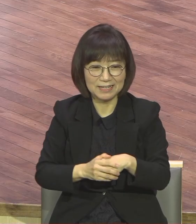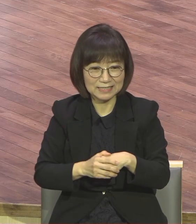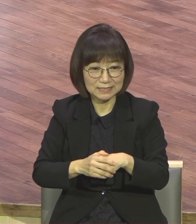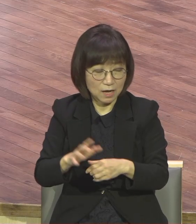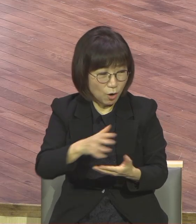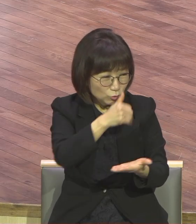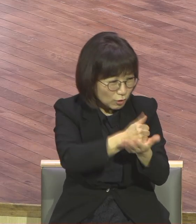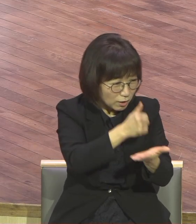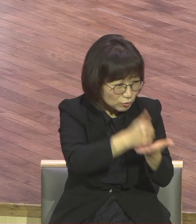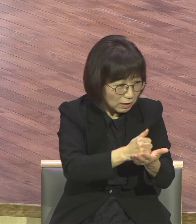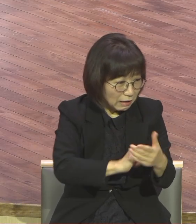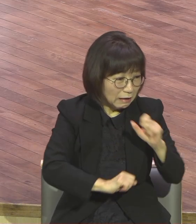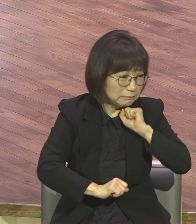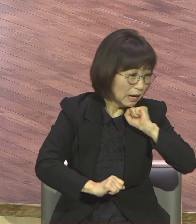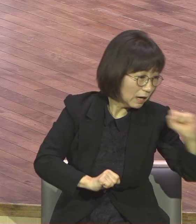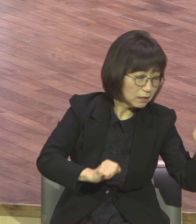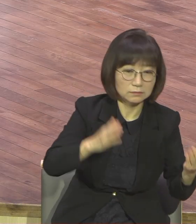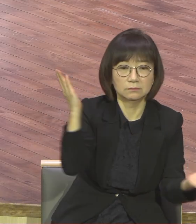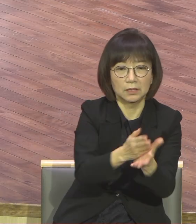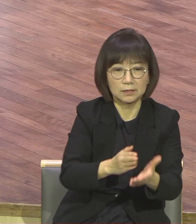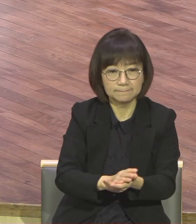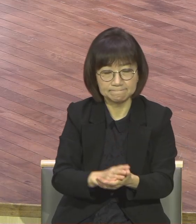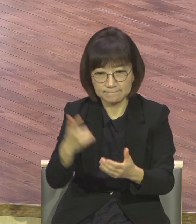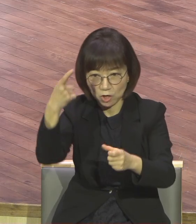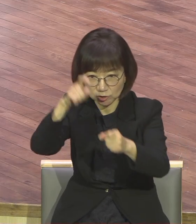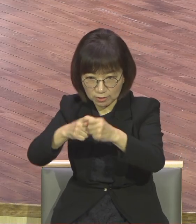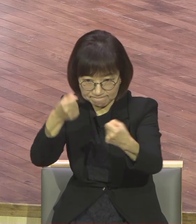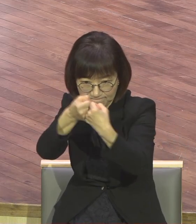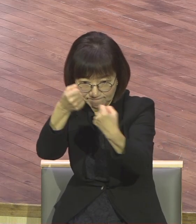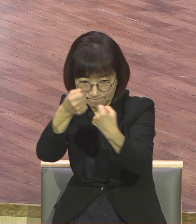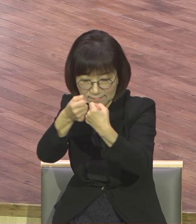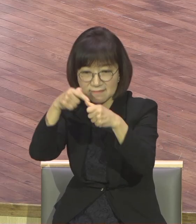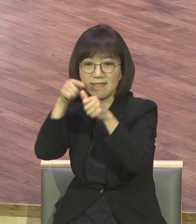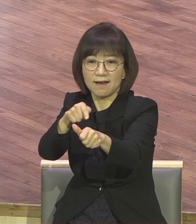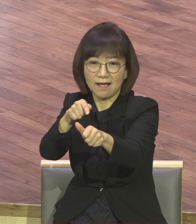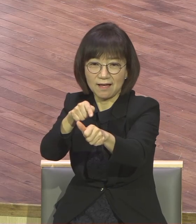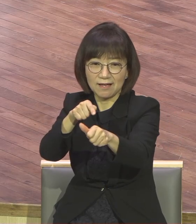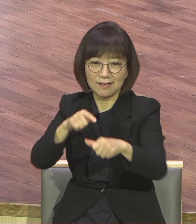이상 죄에게 당하지 말고 뭐라 그래요? 영적 싸움을 싸우라.